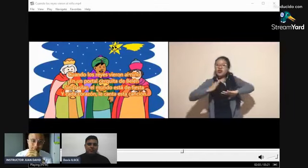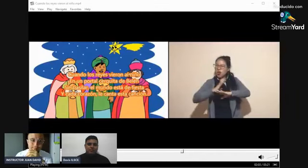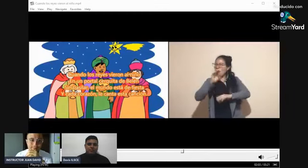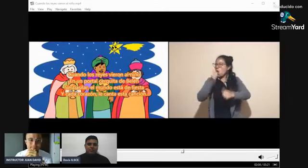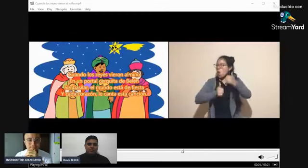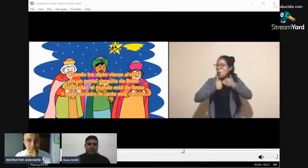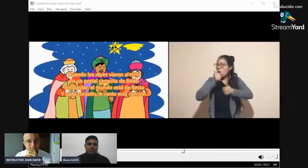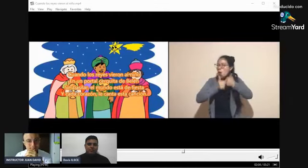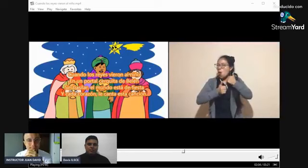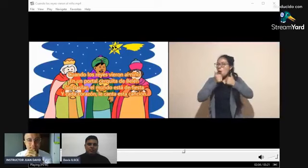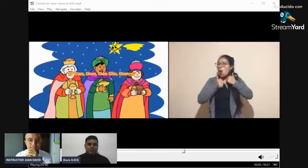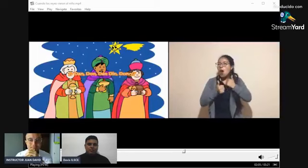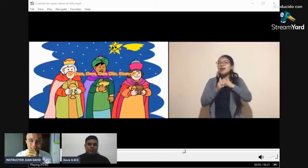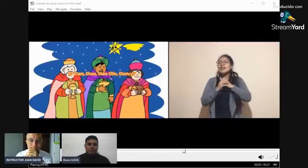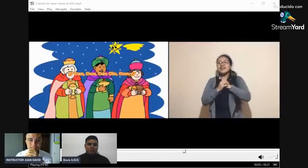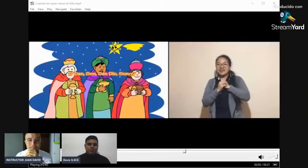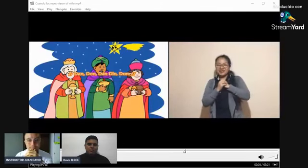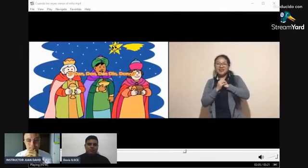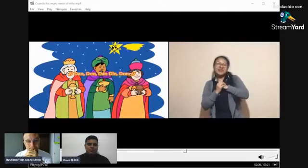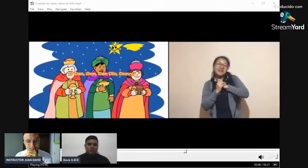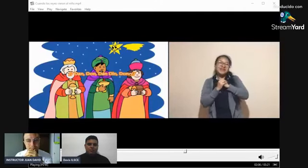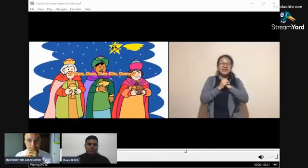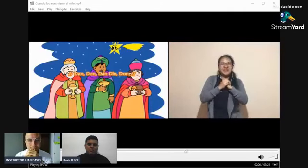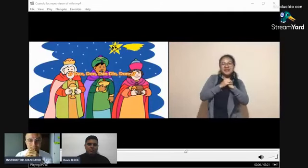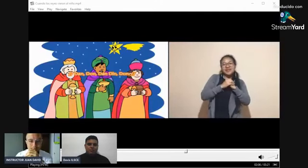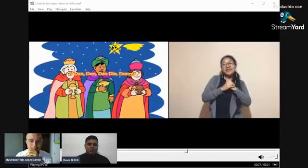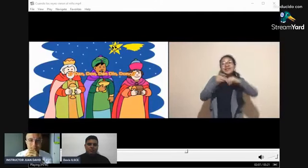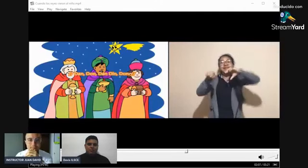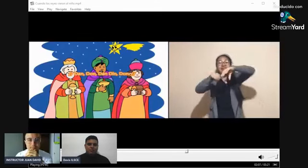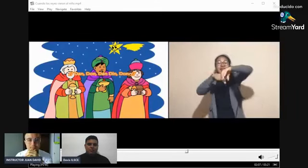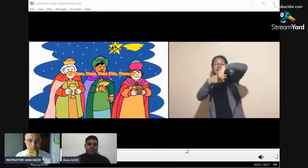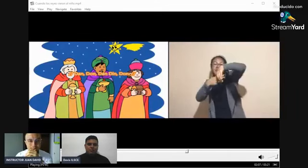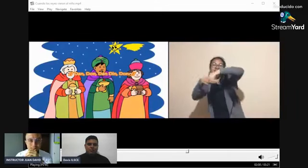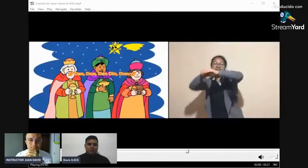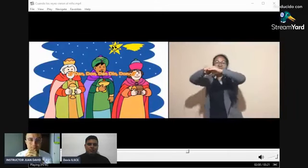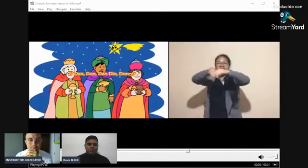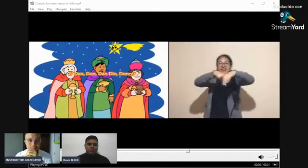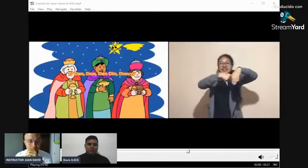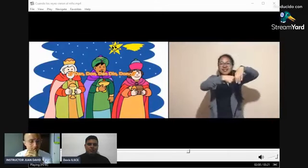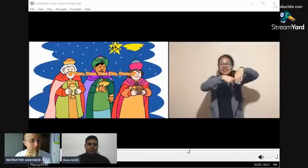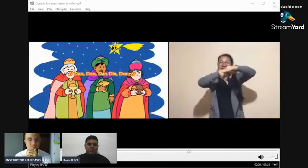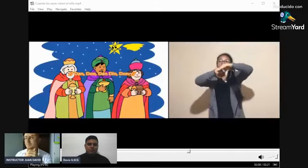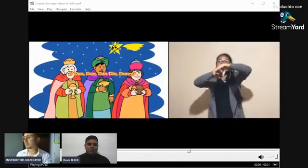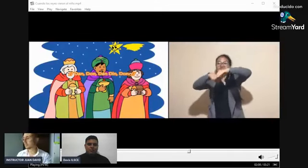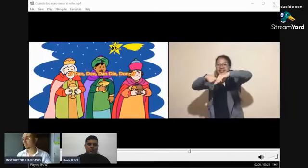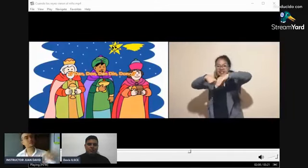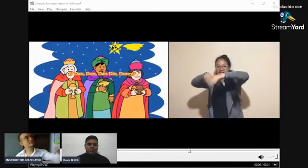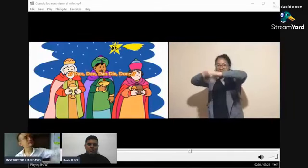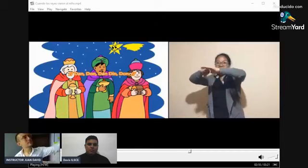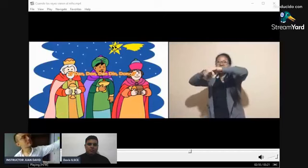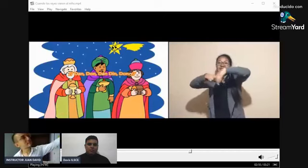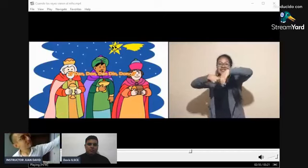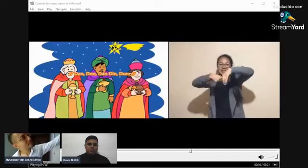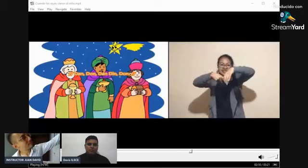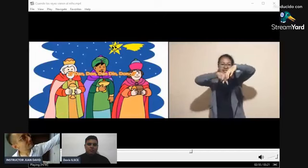canta esta canción. Tango, tango,